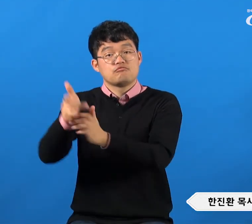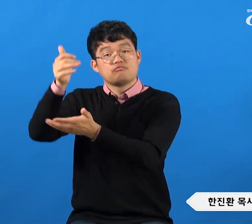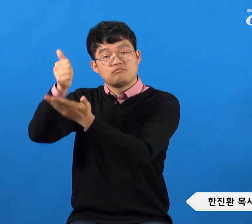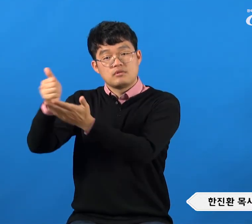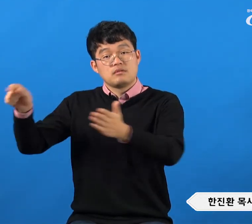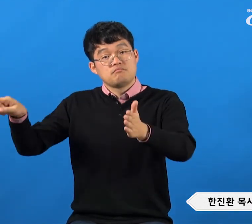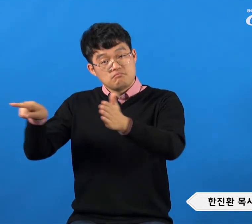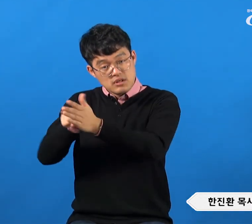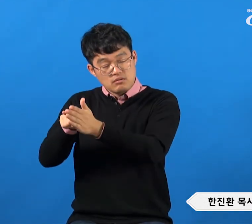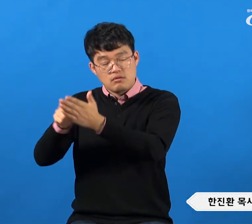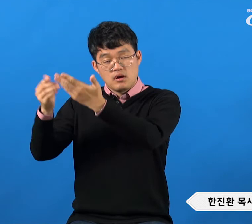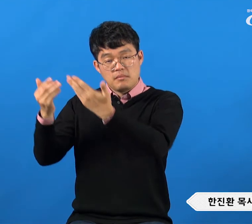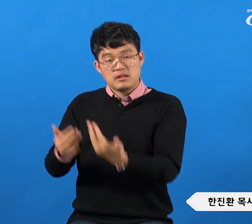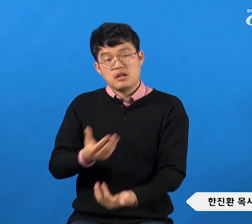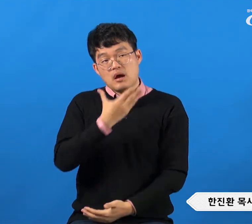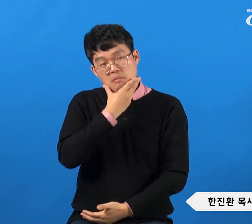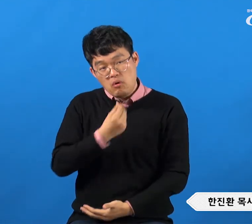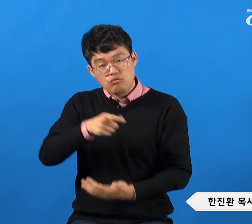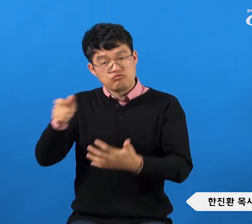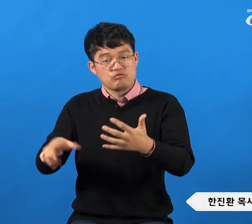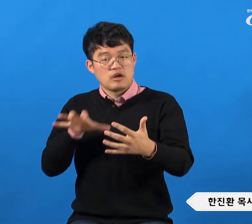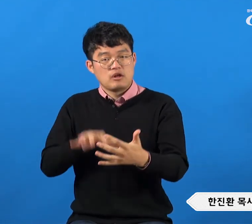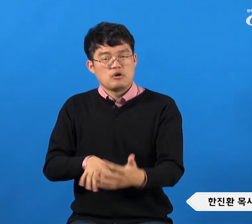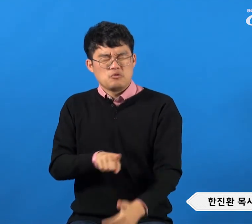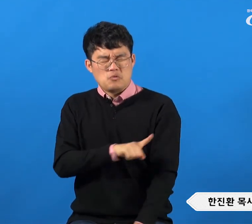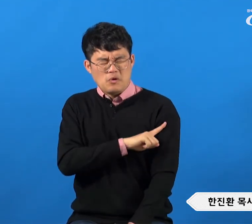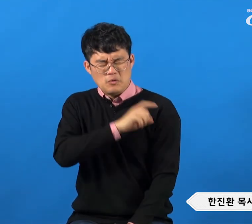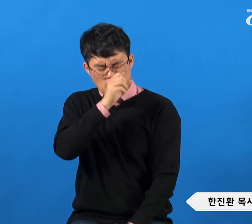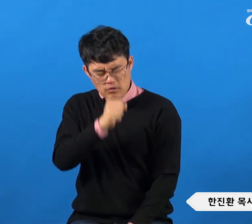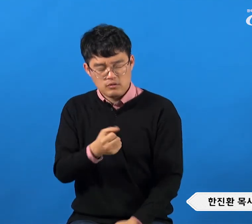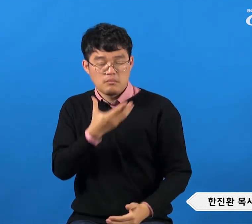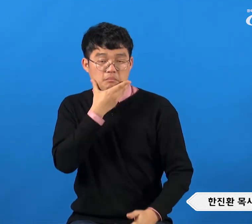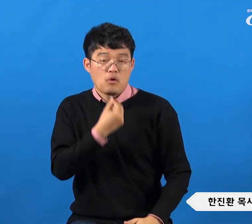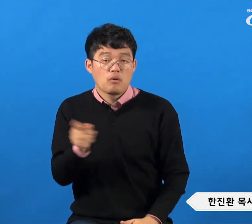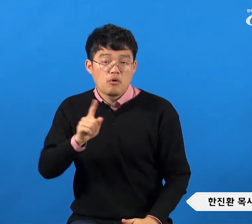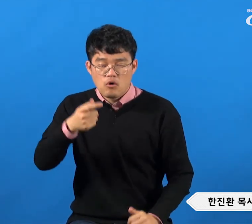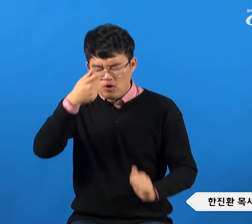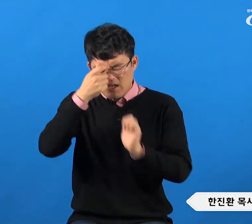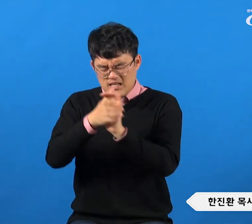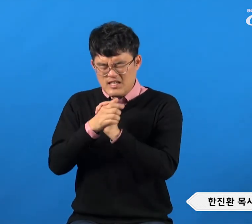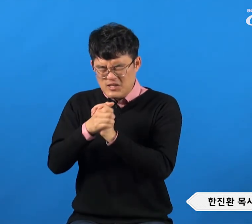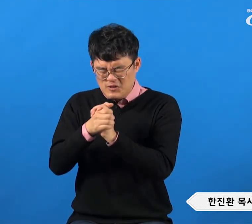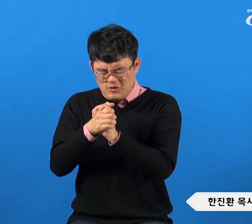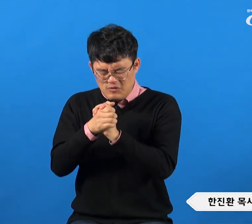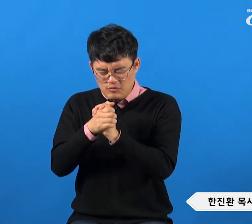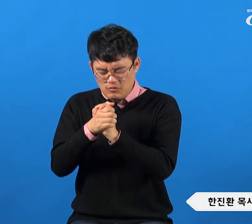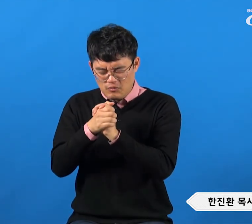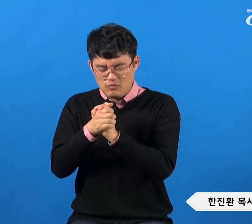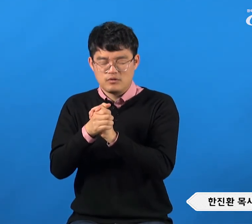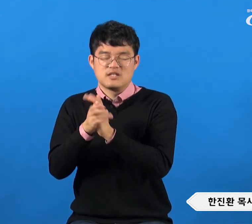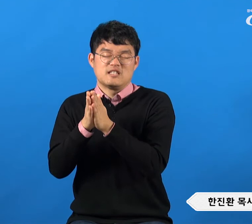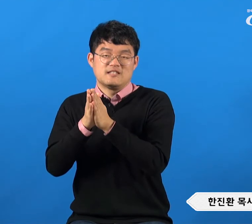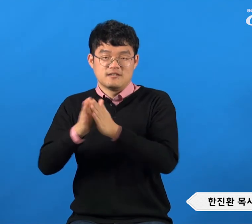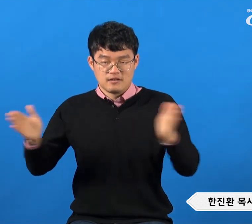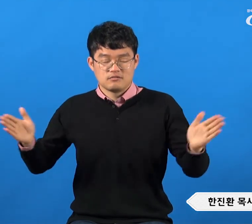예수 믿고 받는 복 중에서 최고의 복은 기도의 문이 활짝 열리는 것입니다.